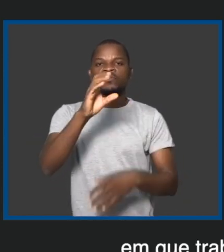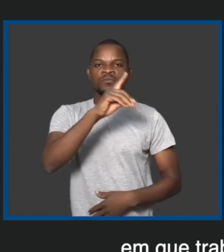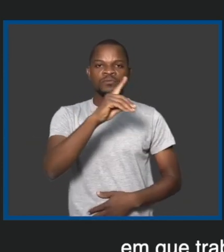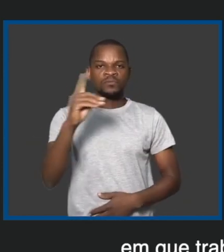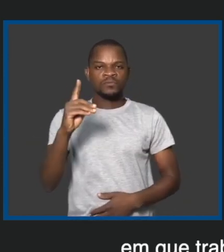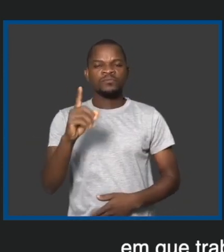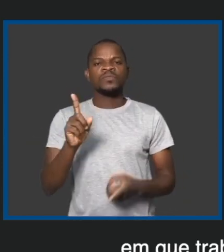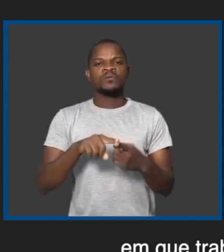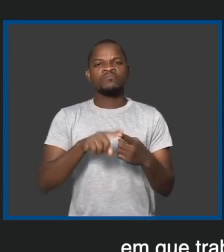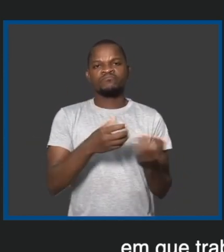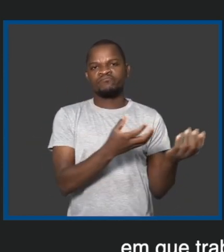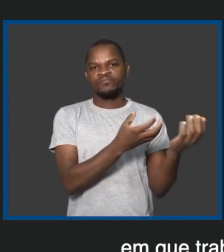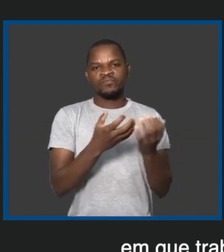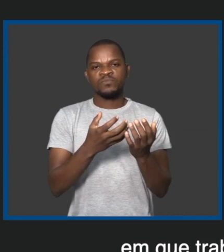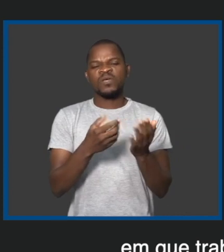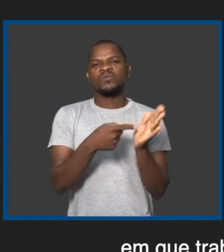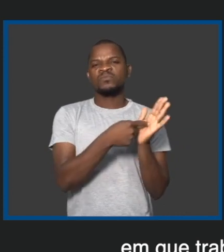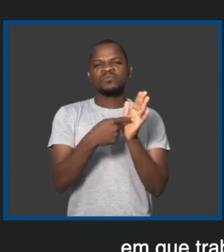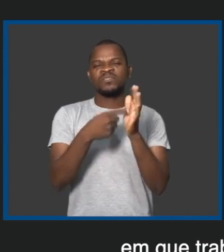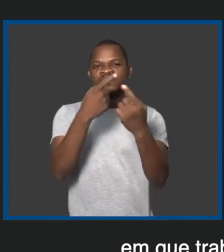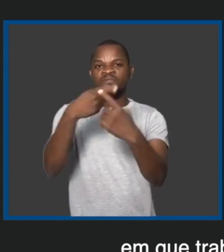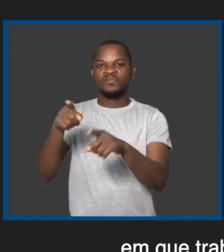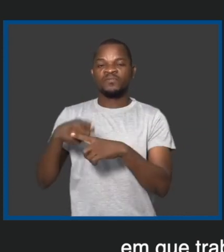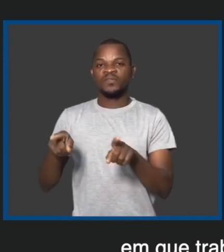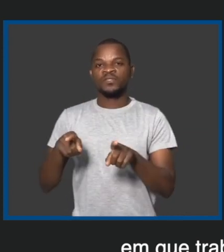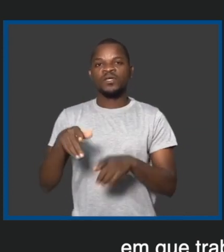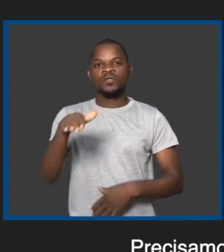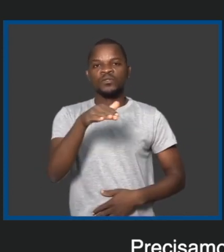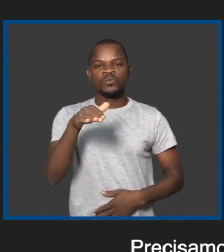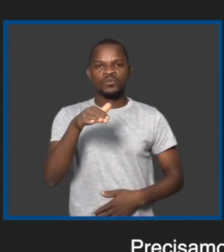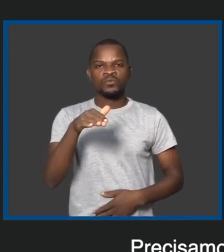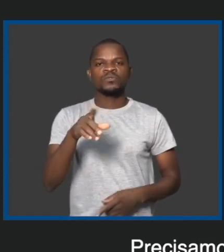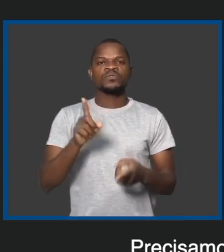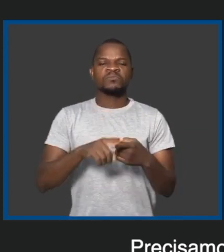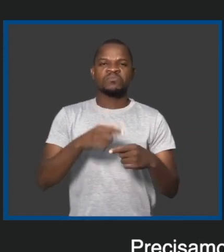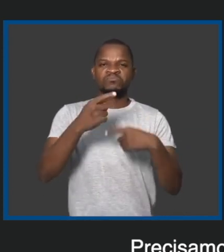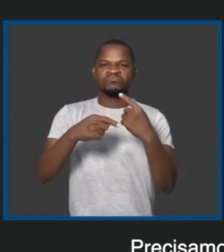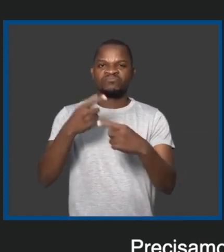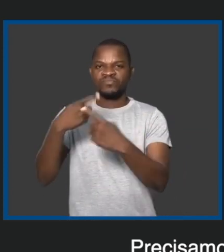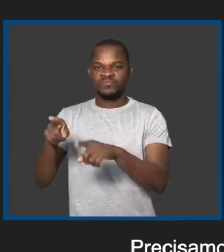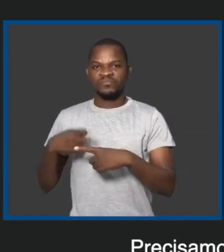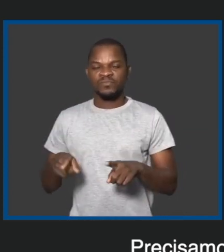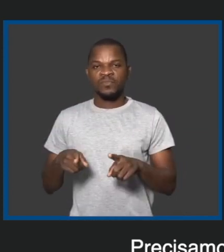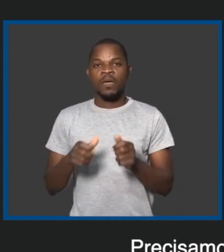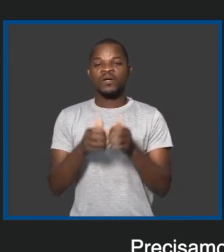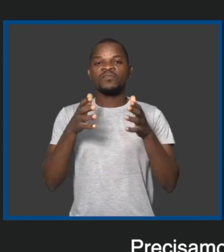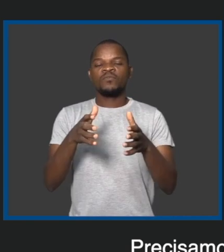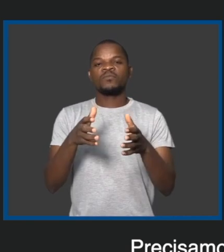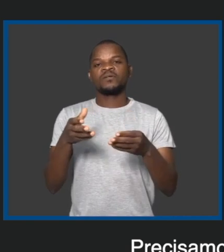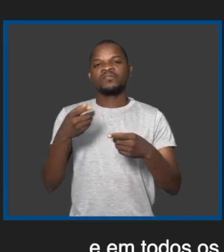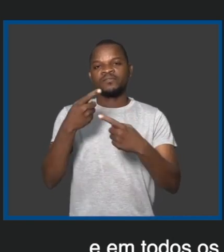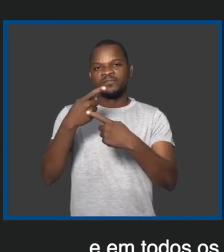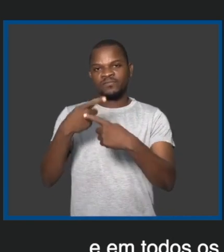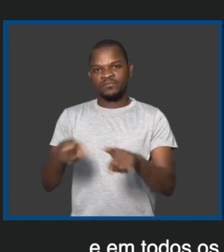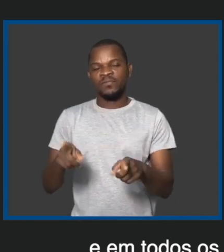advocacia em que trabalhamos para a inclusão da pessoa com deficiência. Precisamos visualizar isso em todos os setores